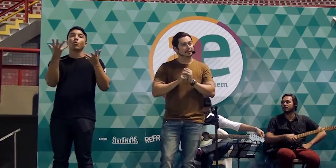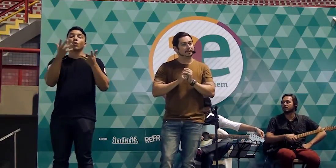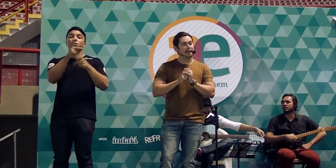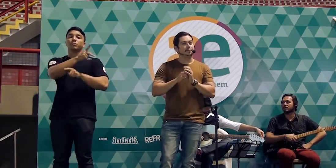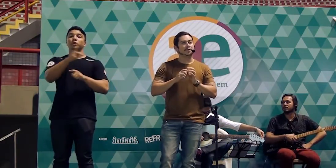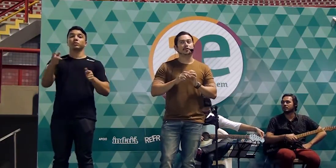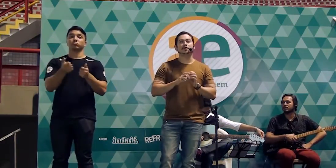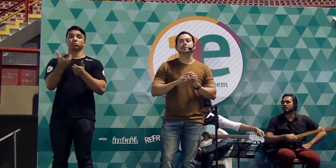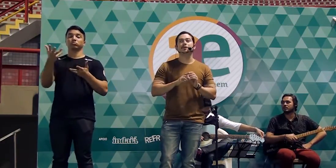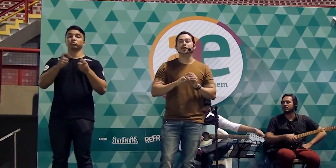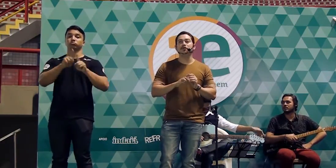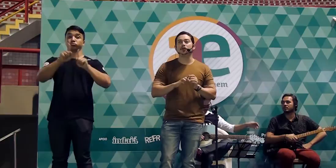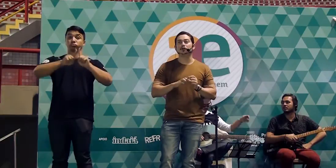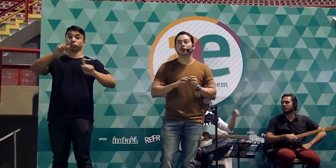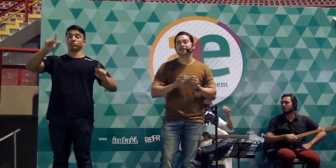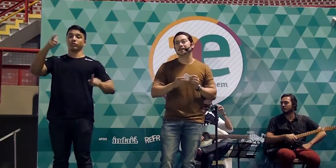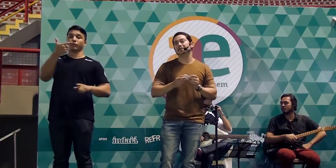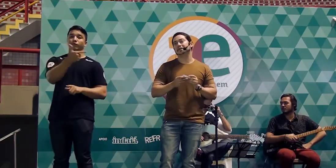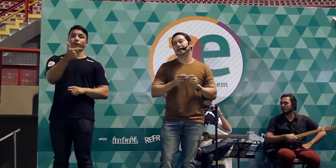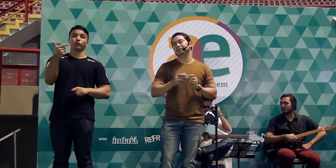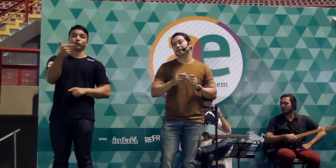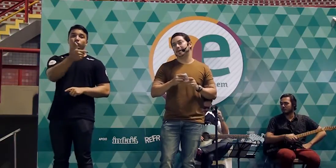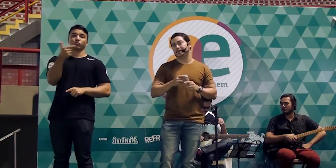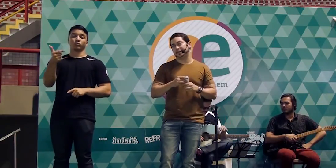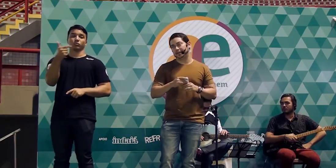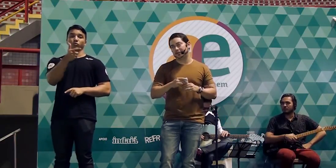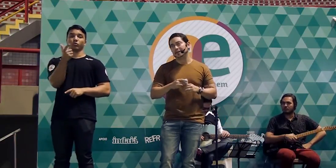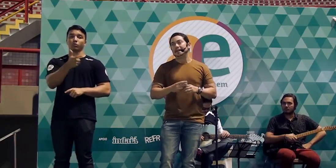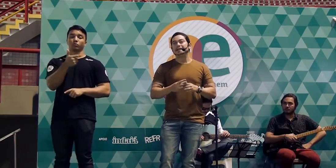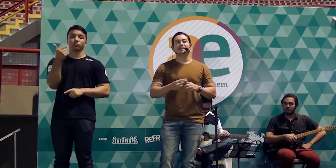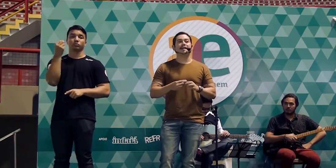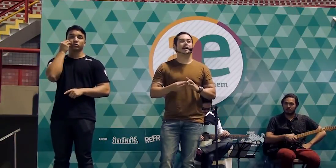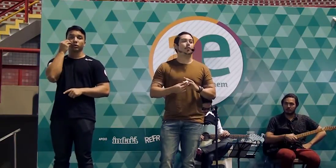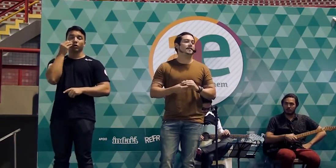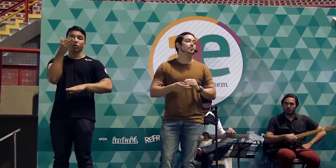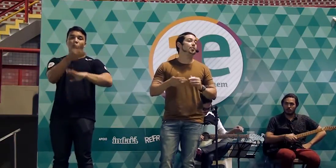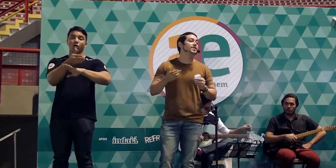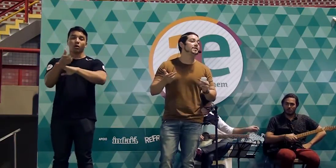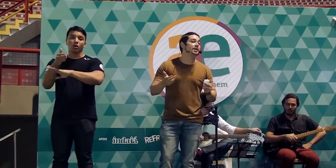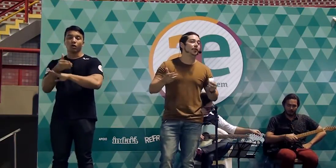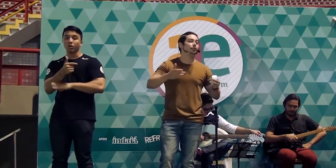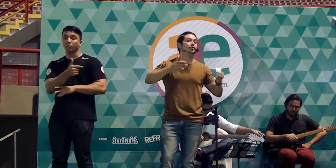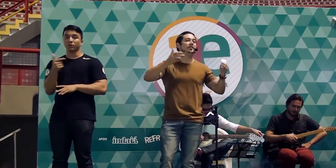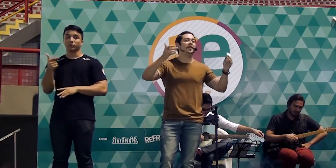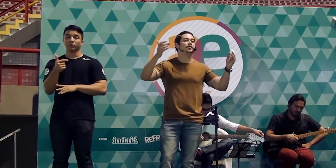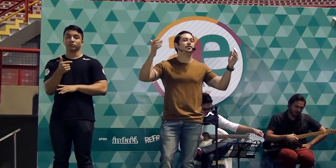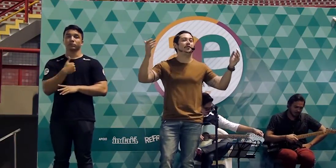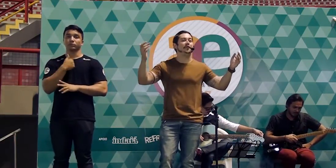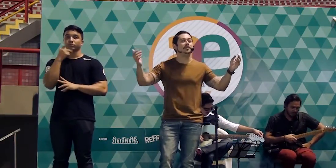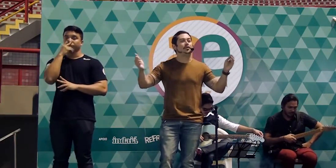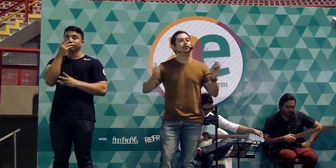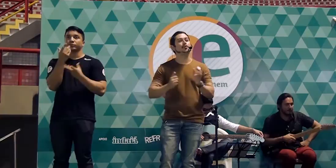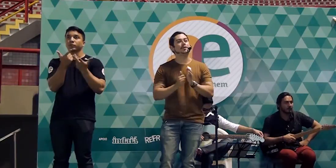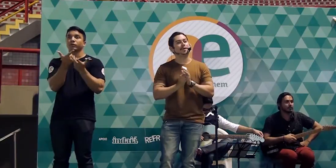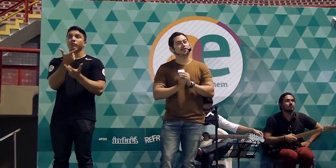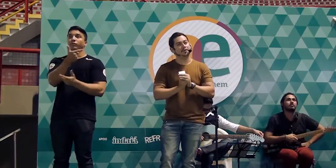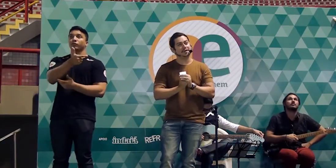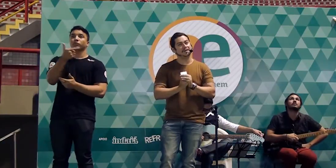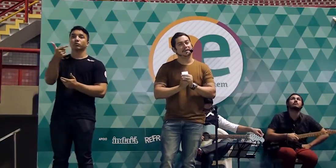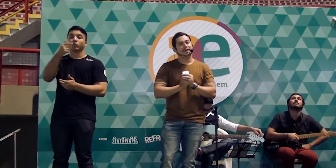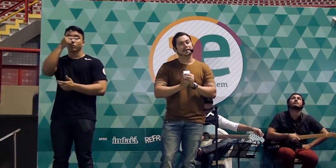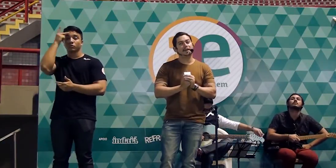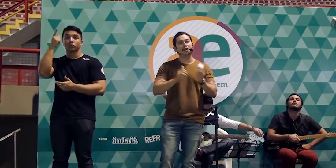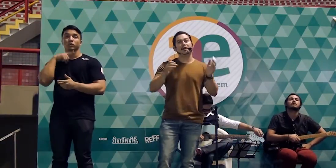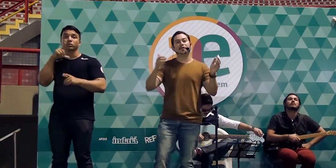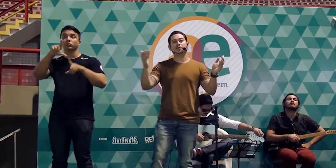presidência, tá? Nós tivemos 22 candidatos a presidente. Seria quase impossível, num universo de 22